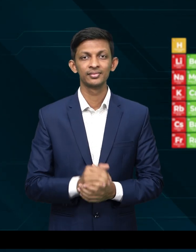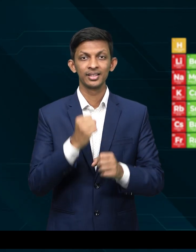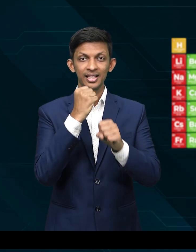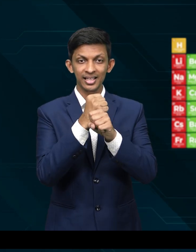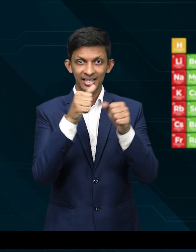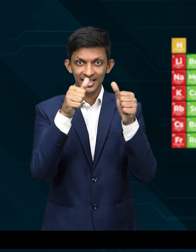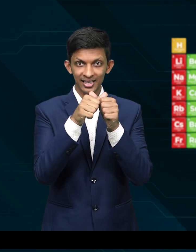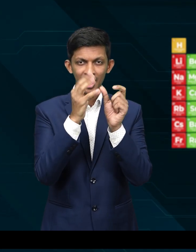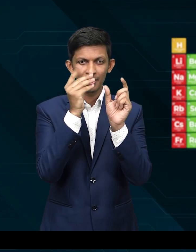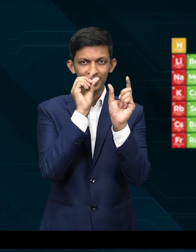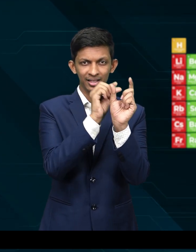Ga,